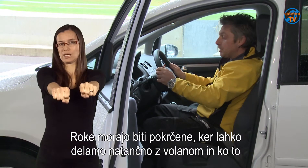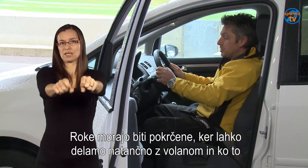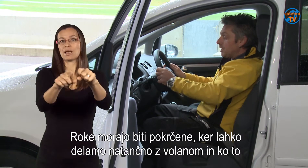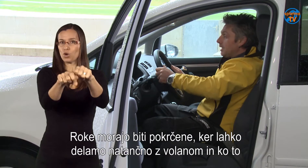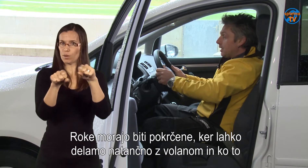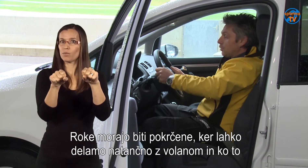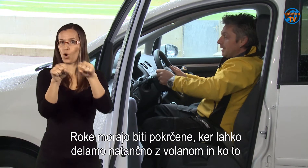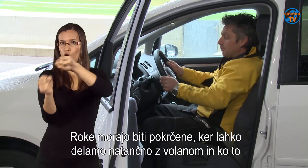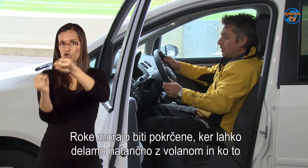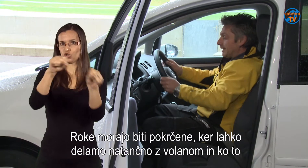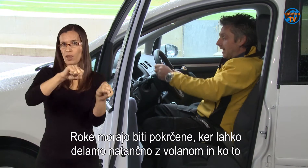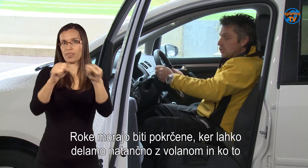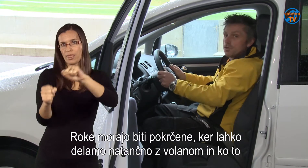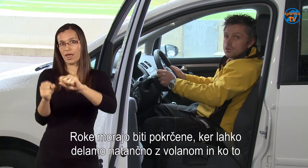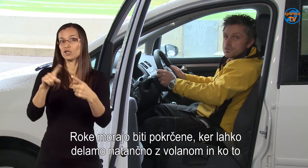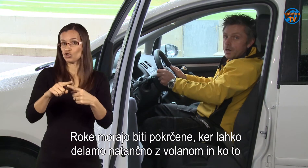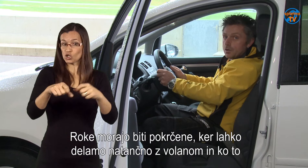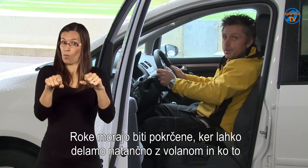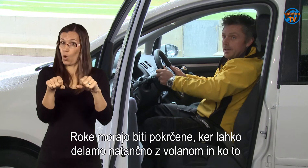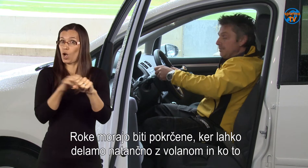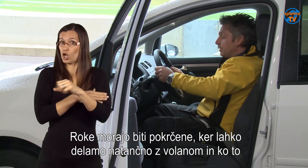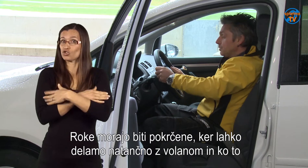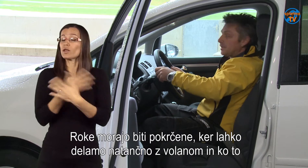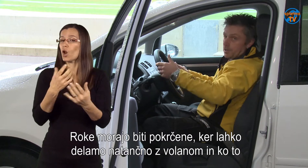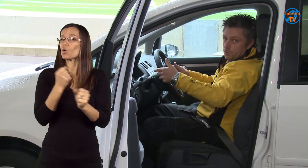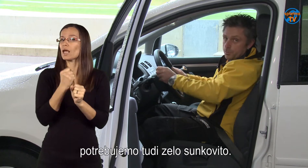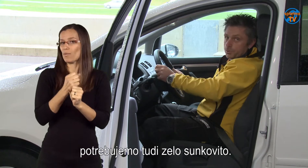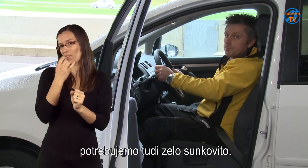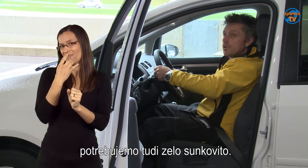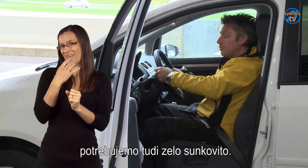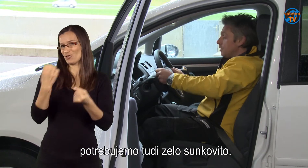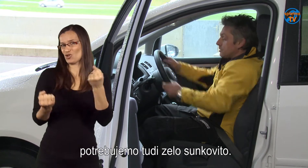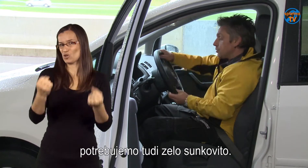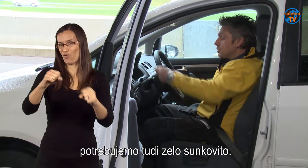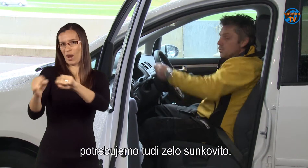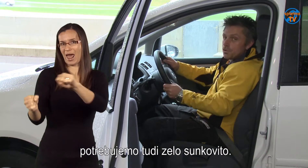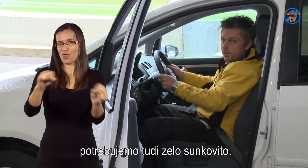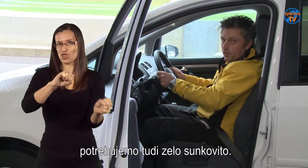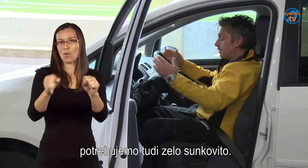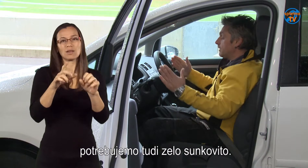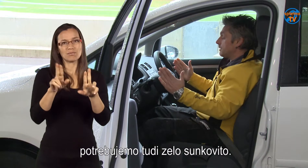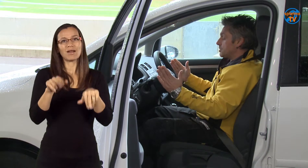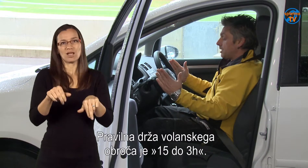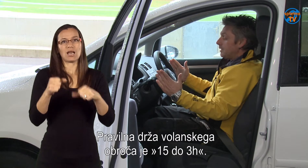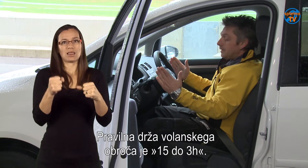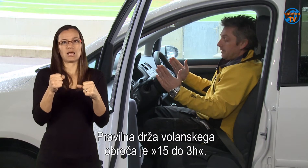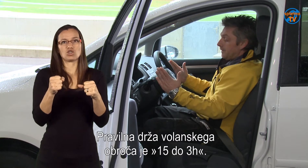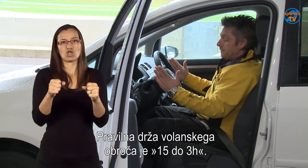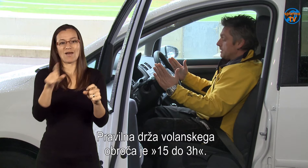roke pokrčene, lahko delamo natančno z volanom in pa tudi takrat, ko to potrebujemo, zelo sunkovito. Pravilna